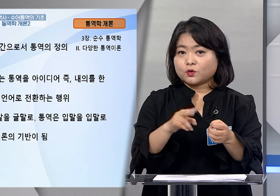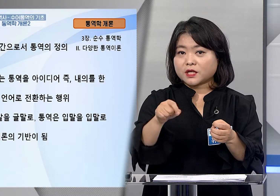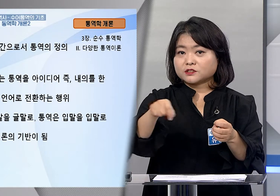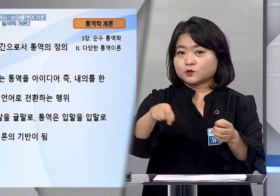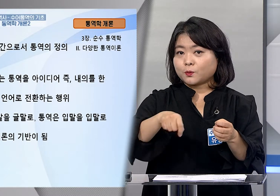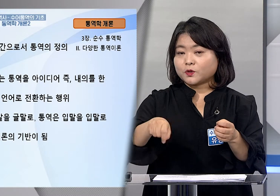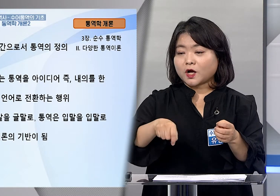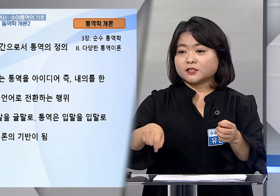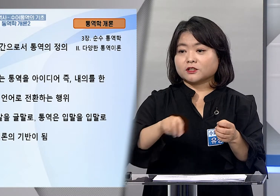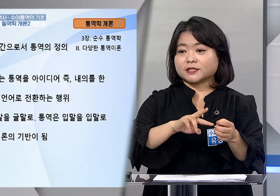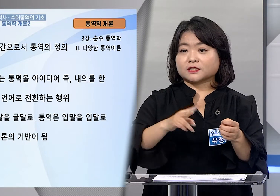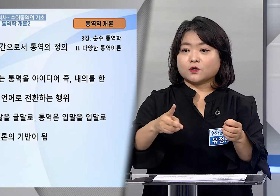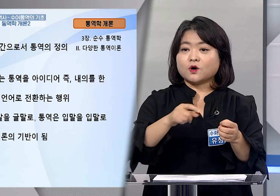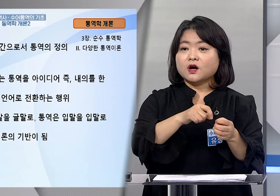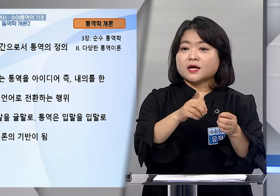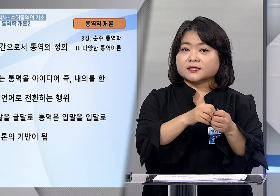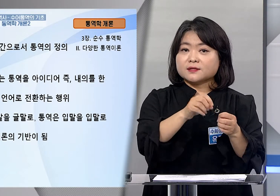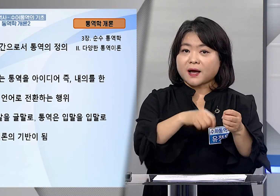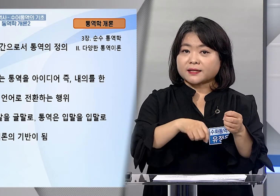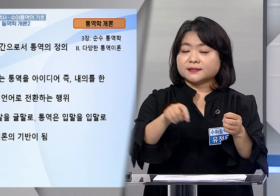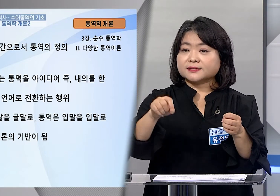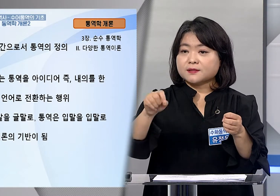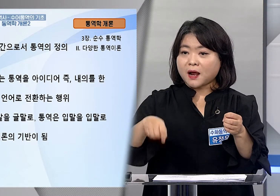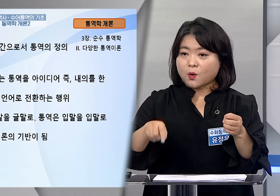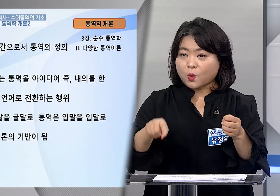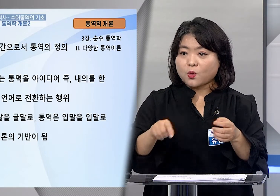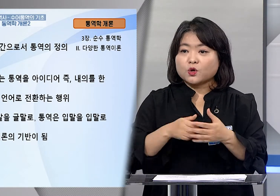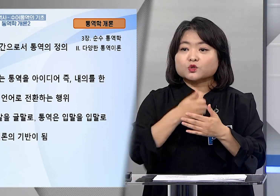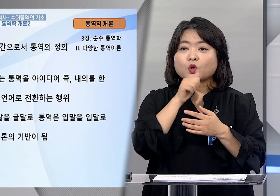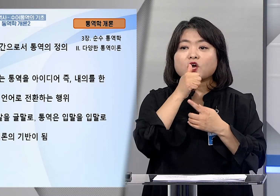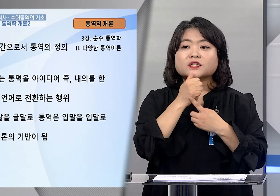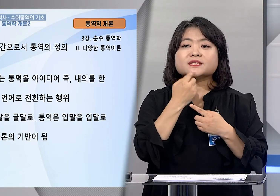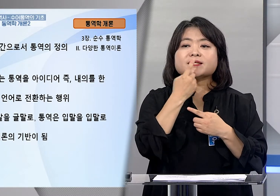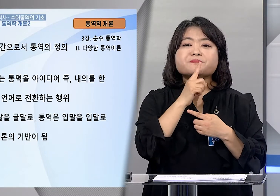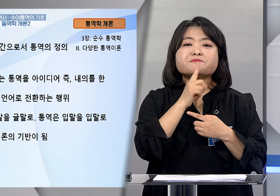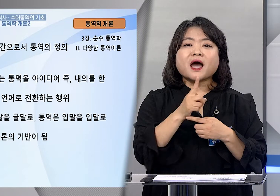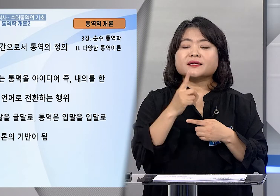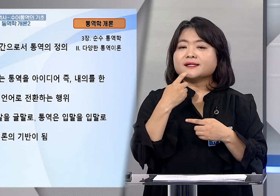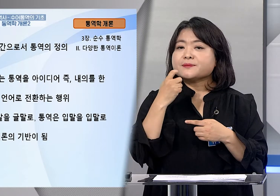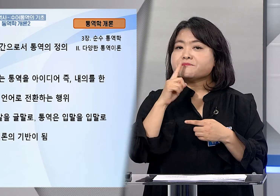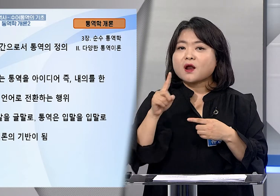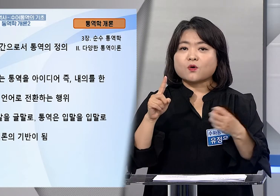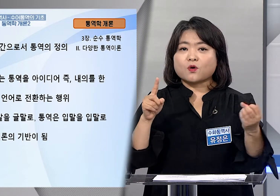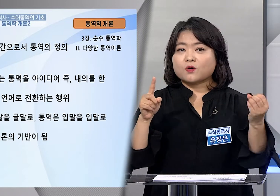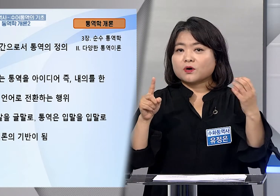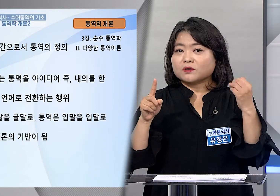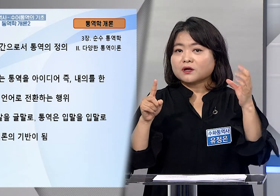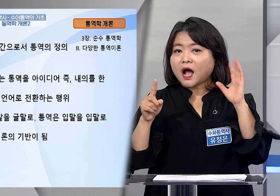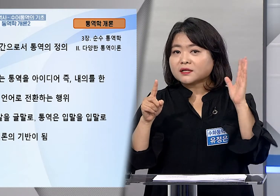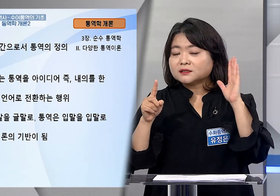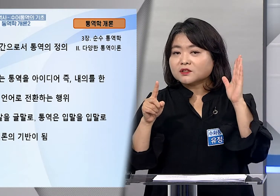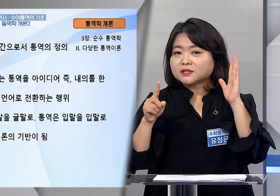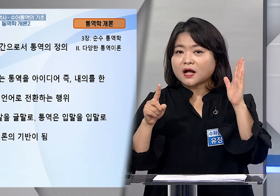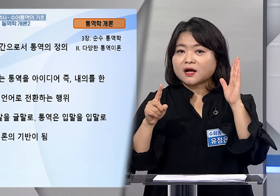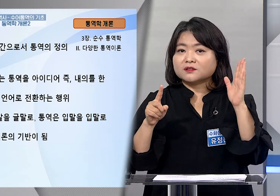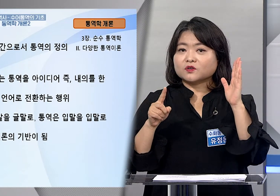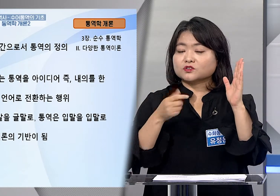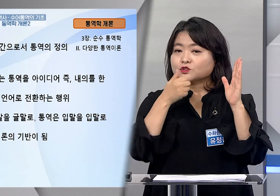텍스트로 번역하는 거니까요. 글말을 글말로, 통역은 임말을 임말로, 강연이나 이런 것들은